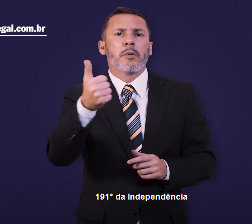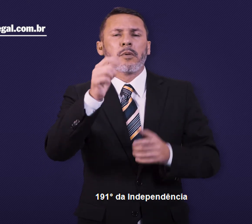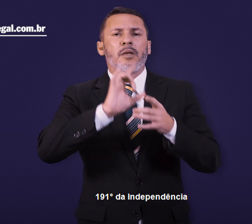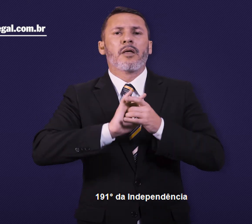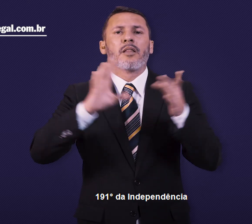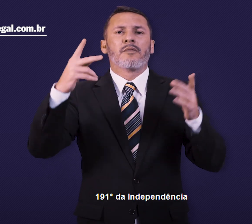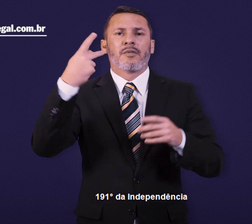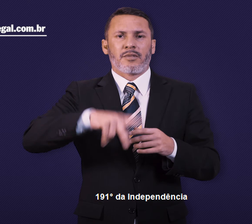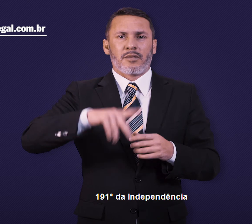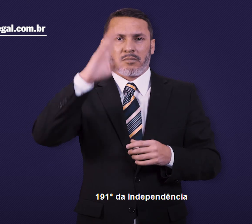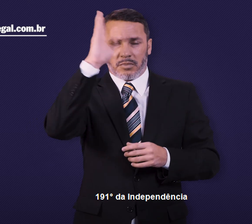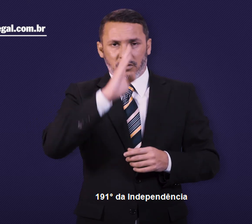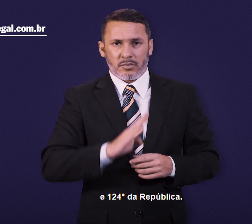191º da Independência e